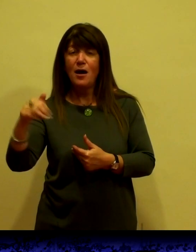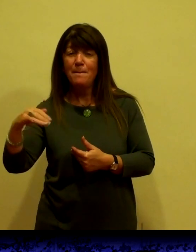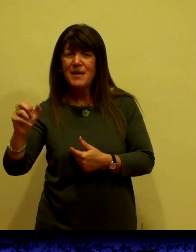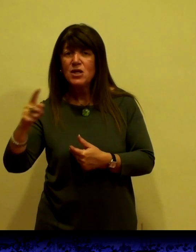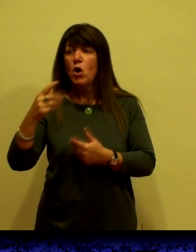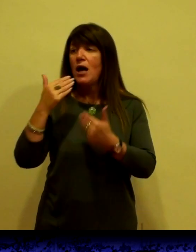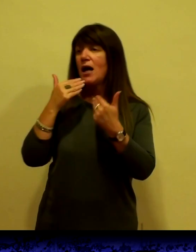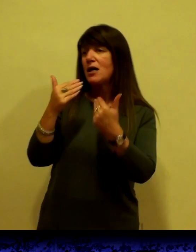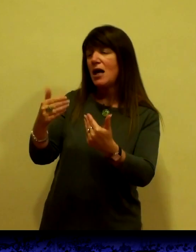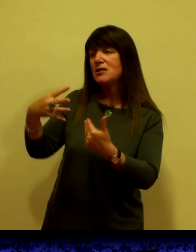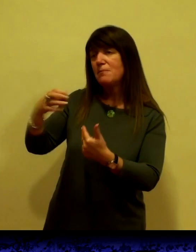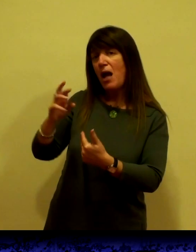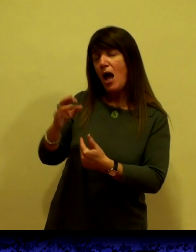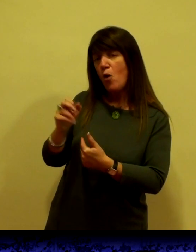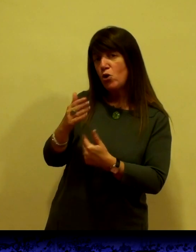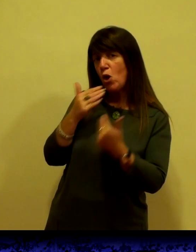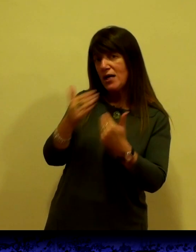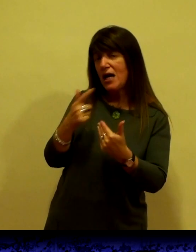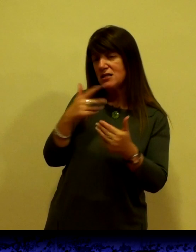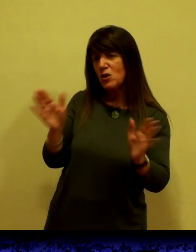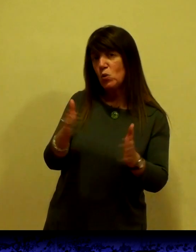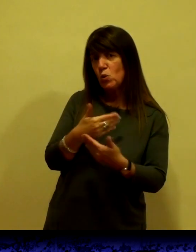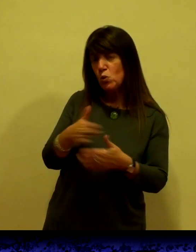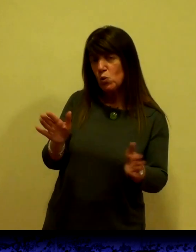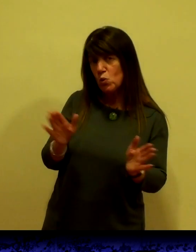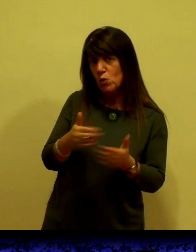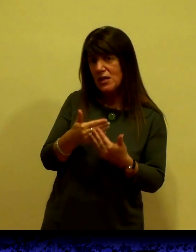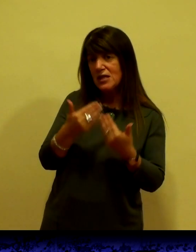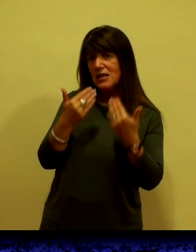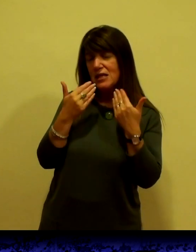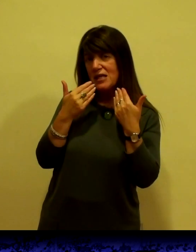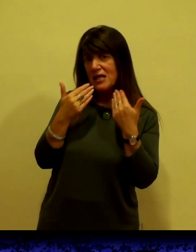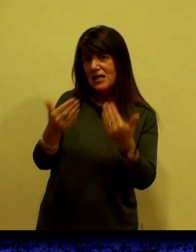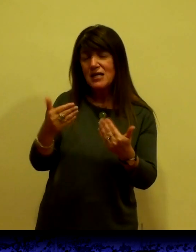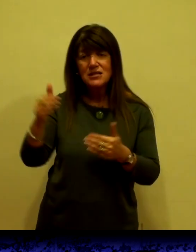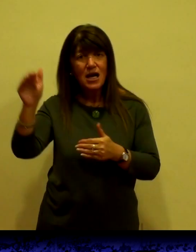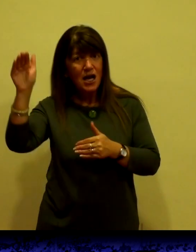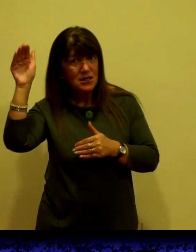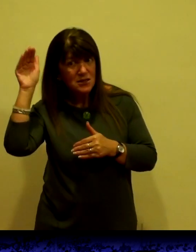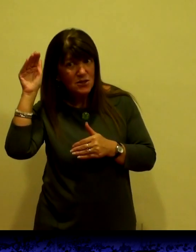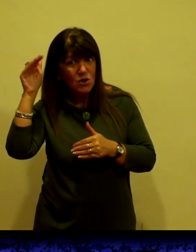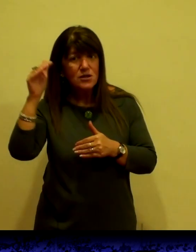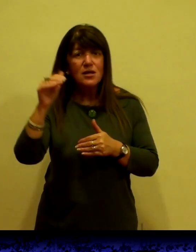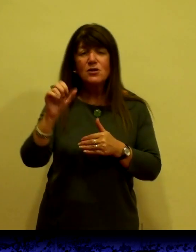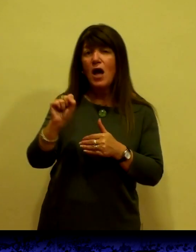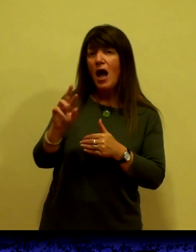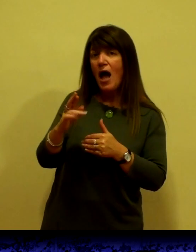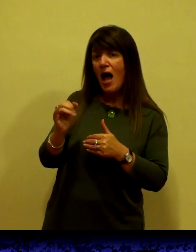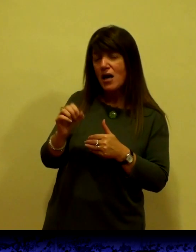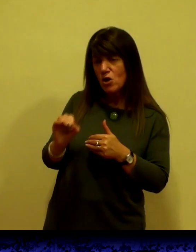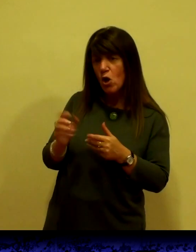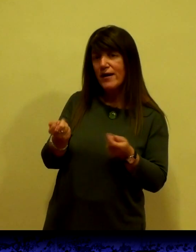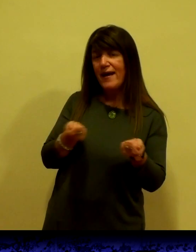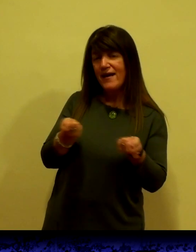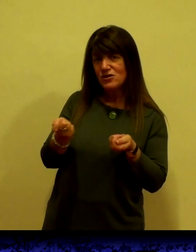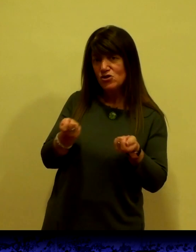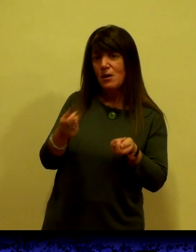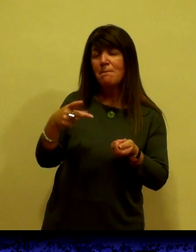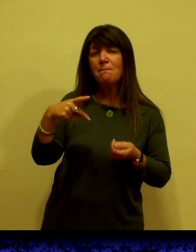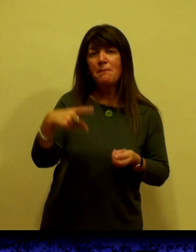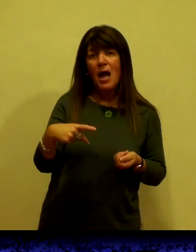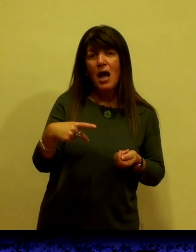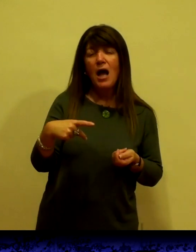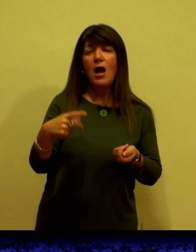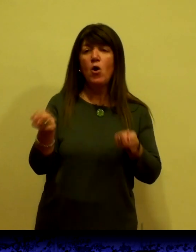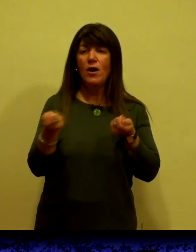Grazie Mauro. Grazie a voi, grazie a tutti. Grazie Mauro. E grazie agli ascoltatori. Ario in regia, Paolo in regia